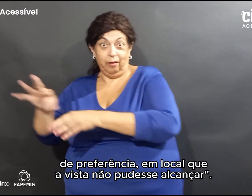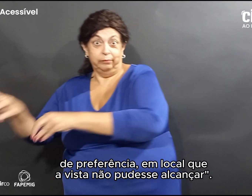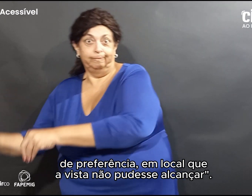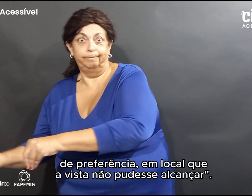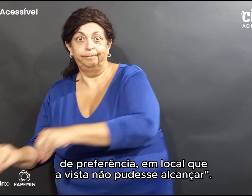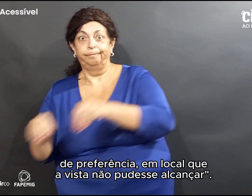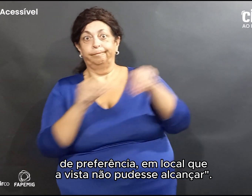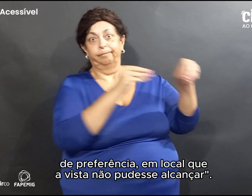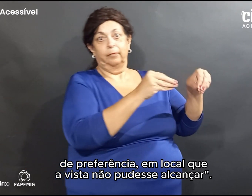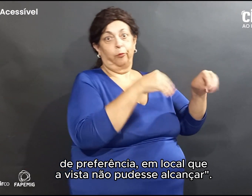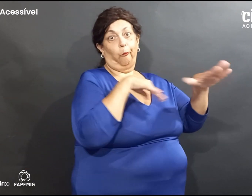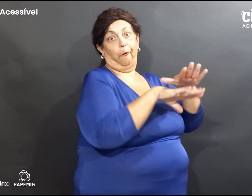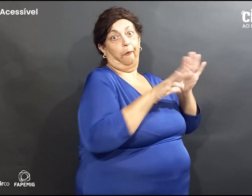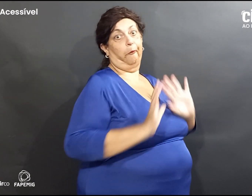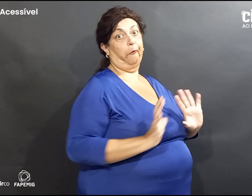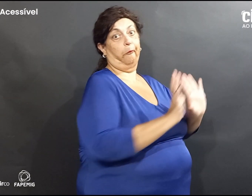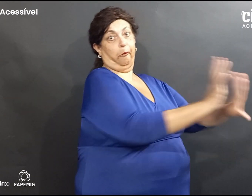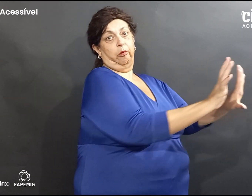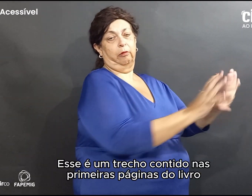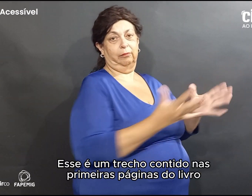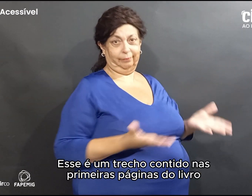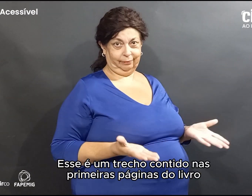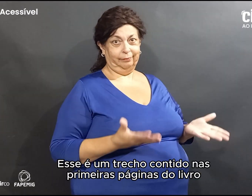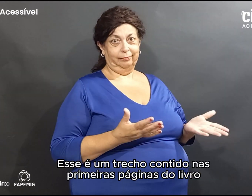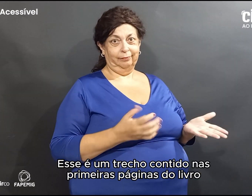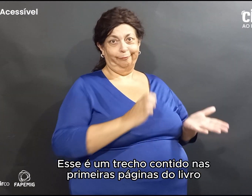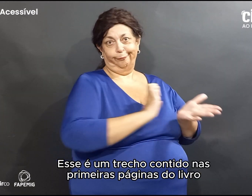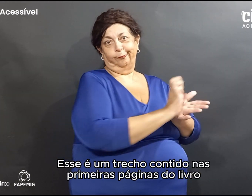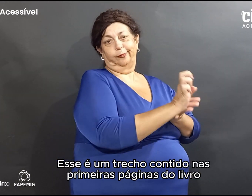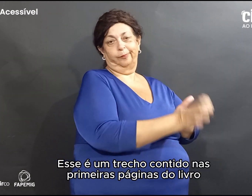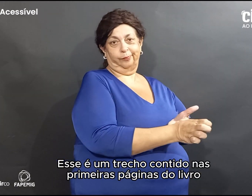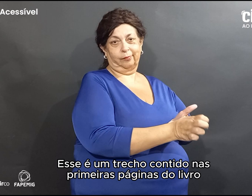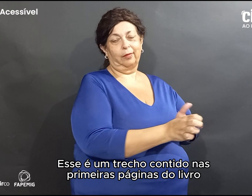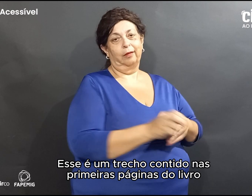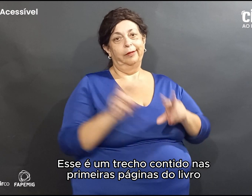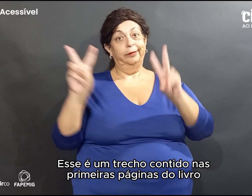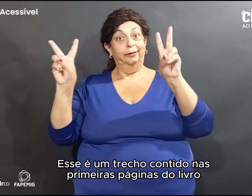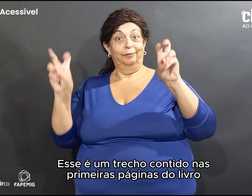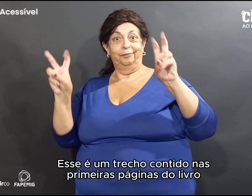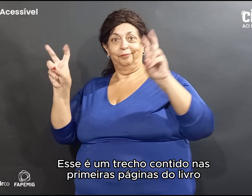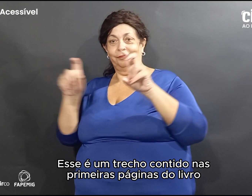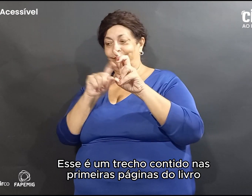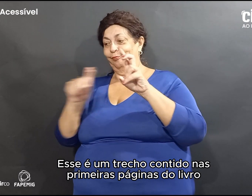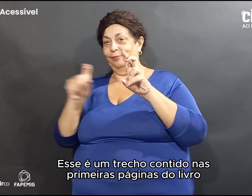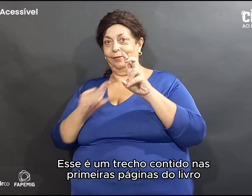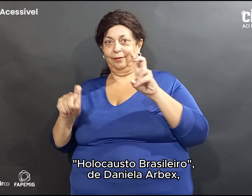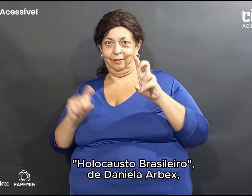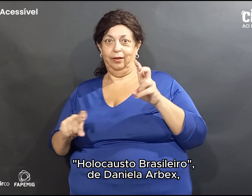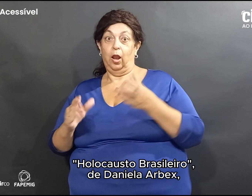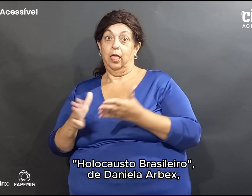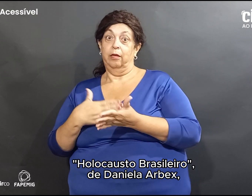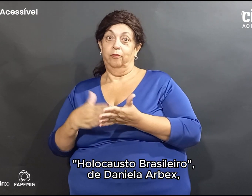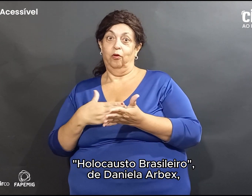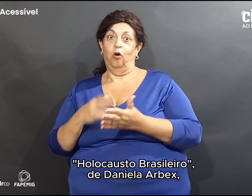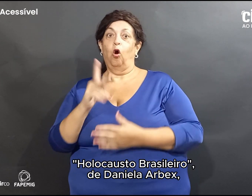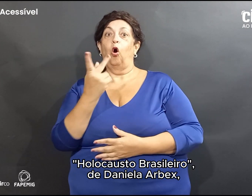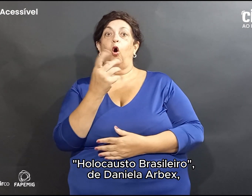não pudesse alcançar. Esse é um trecho contido nas primeiras páginas do livro Holocausto Brasileiro,